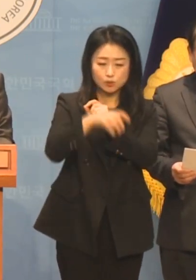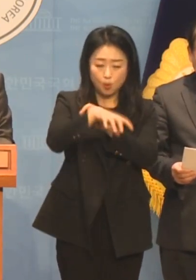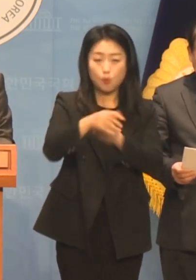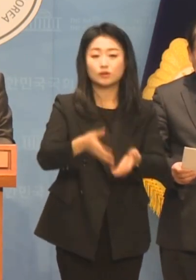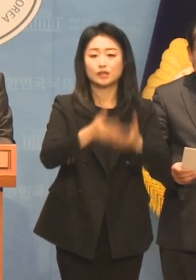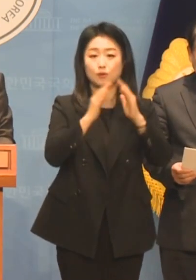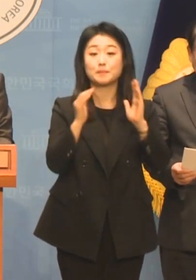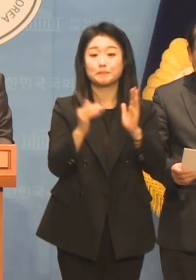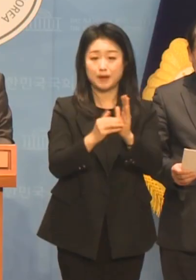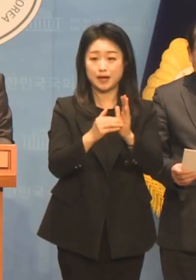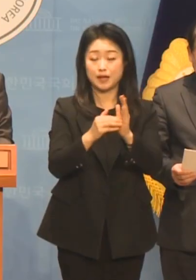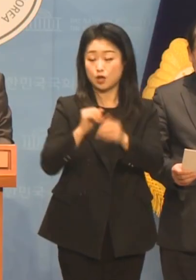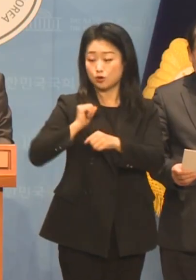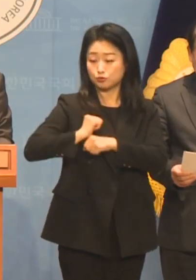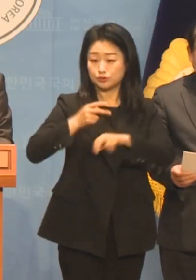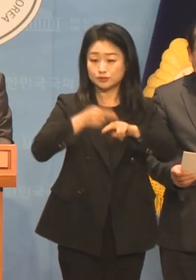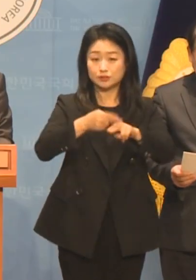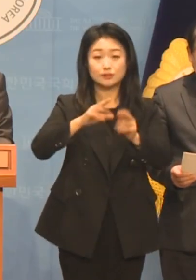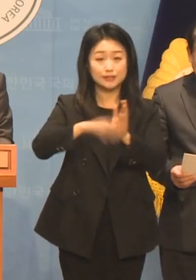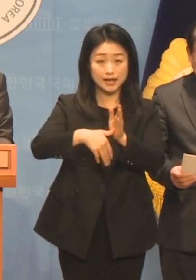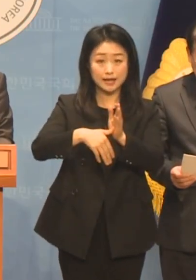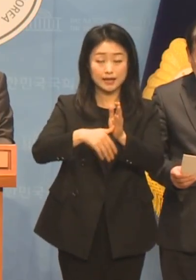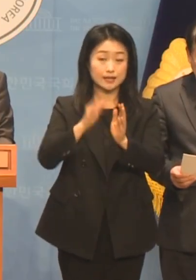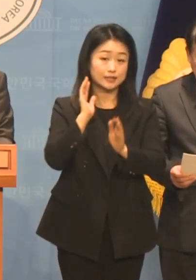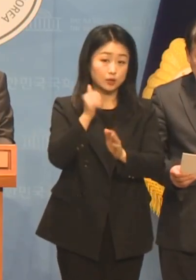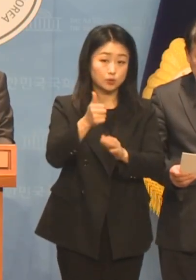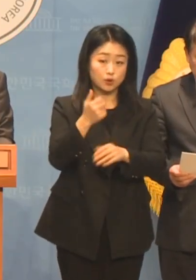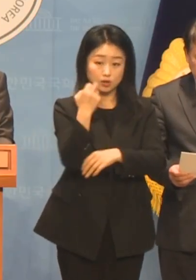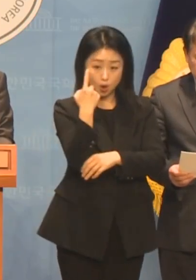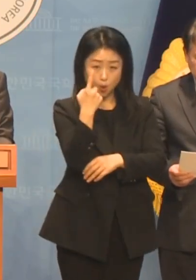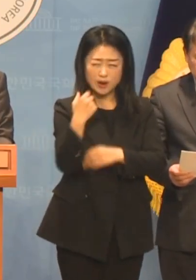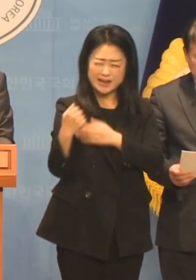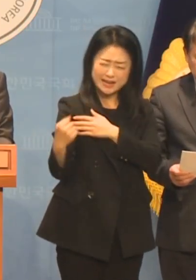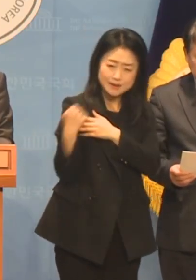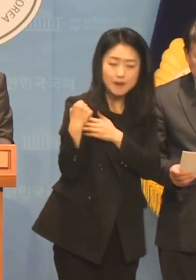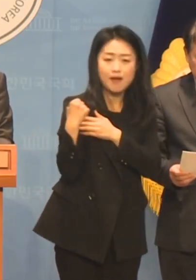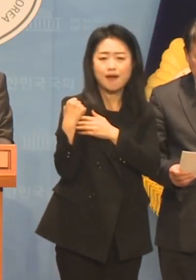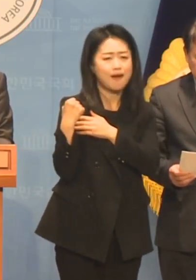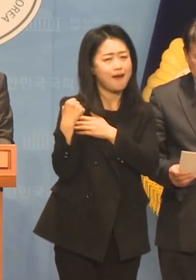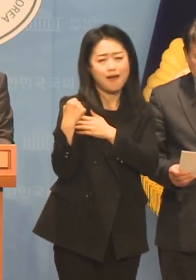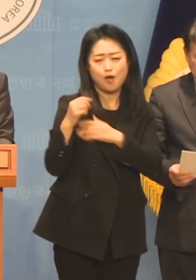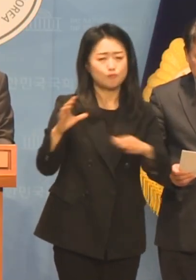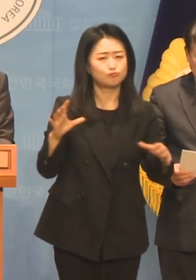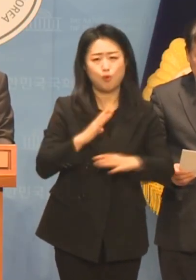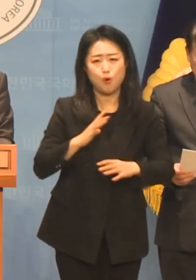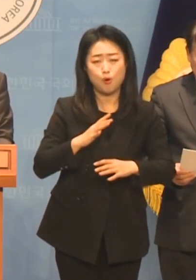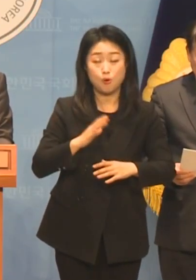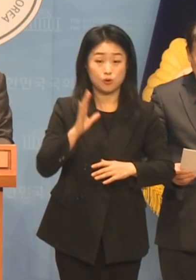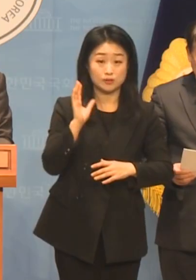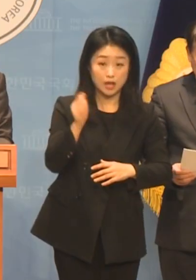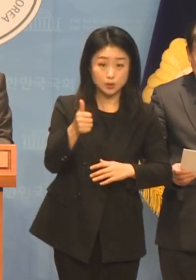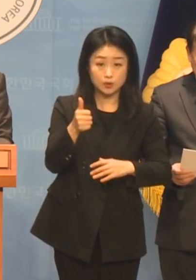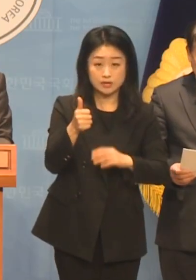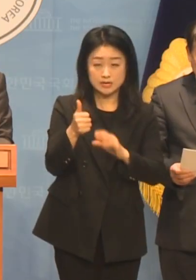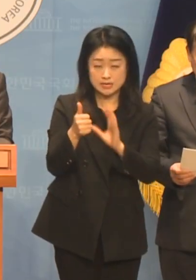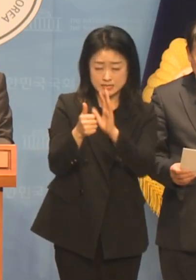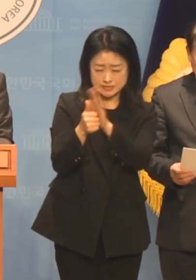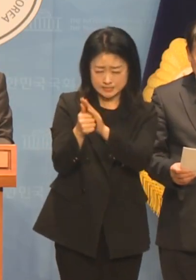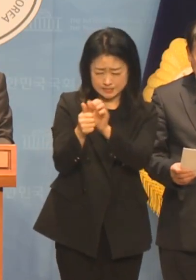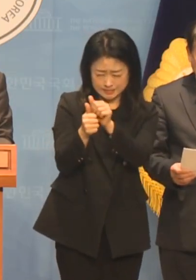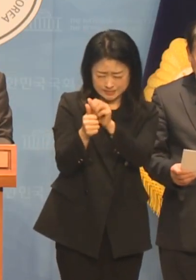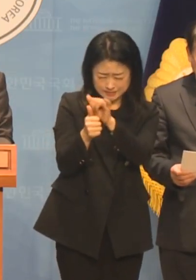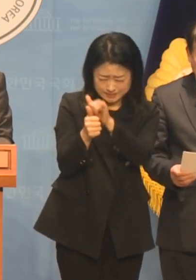기인합니다. 군사정권 시절 대통령 경호조직은 막강한 권력을 행사하며 대통령 친위대로